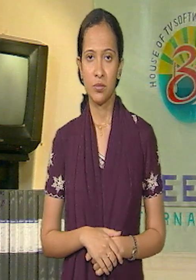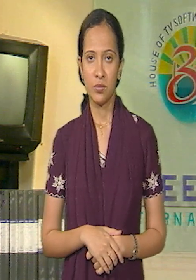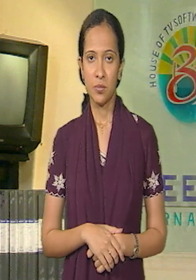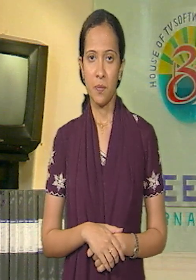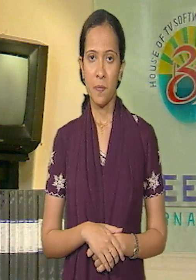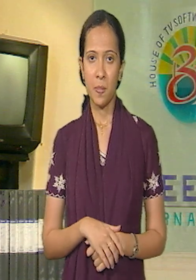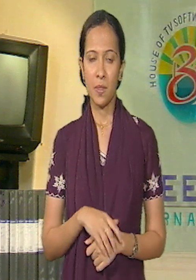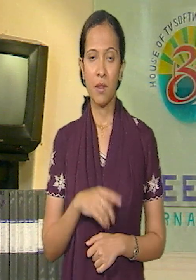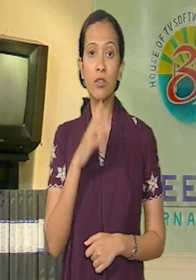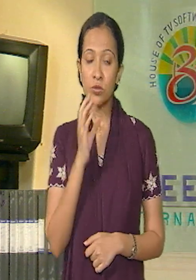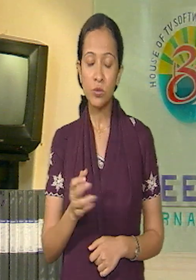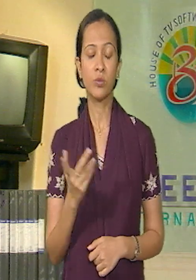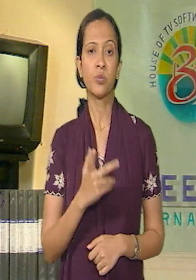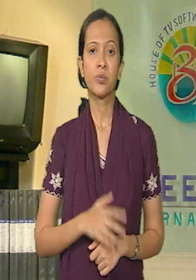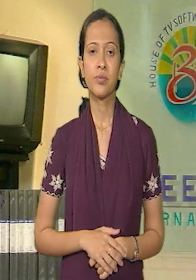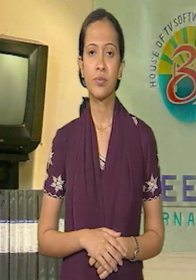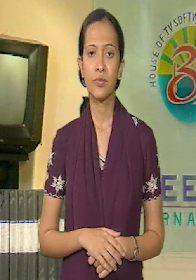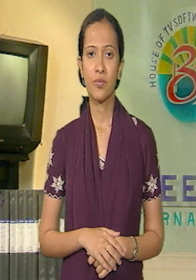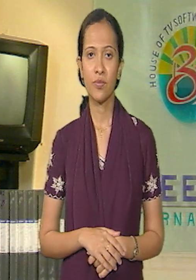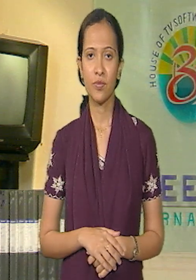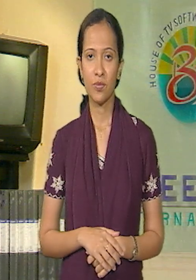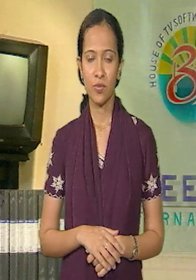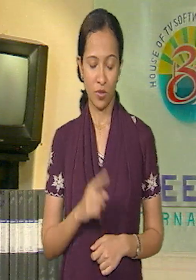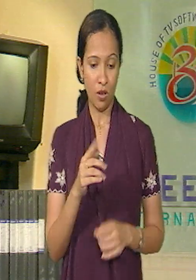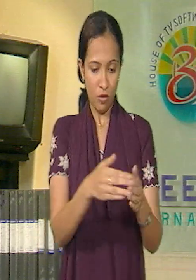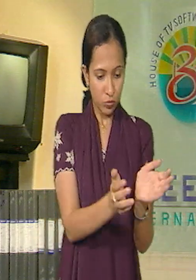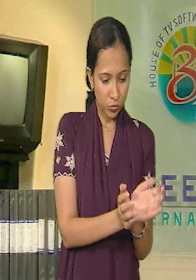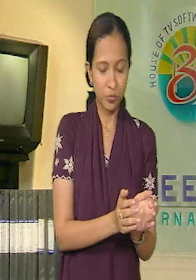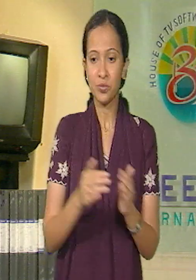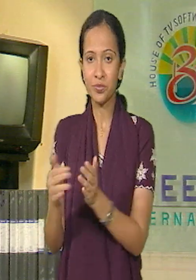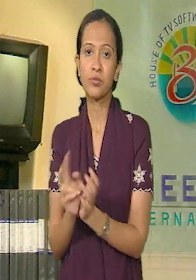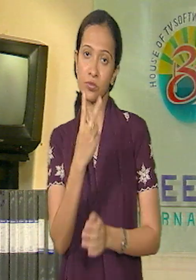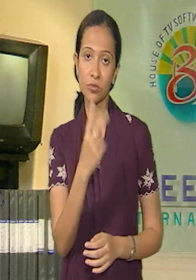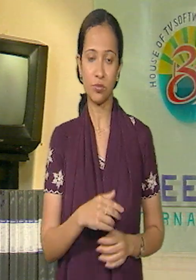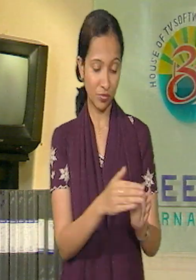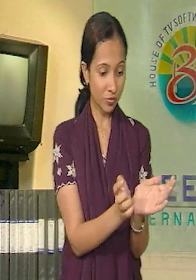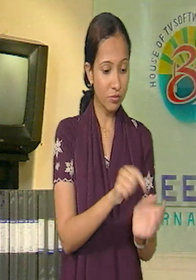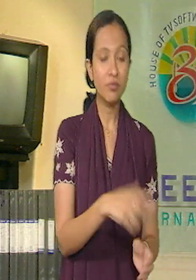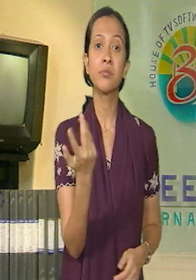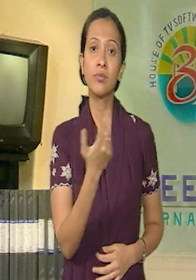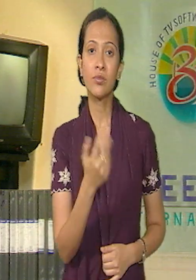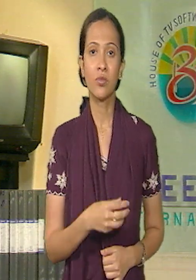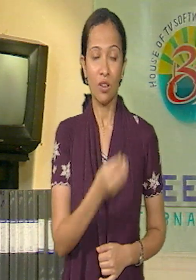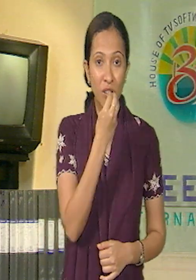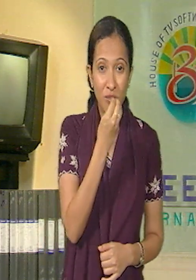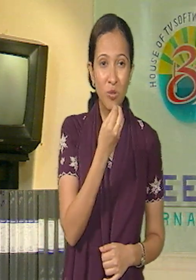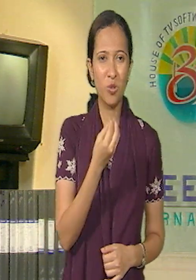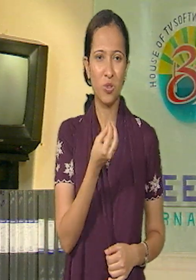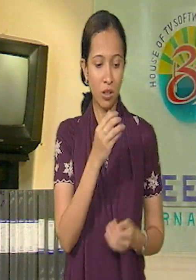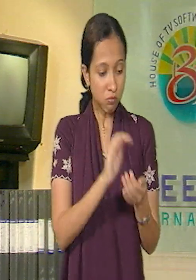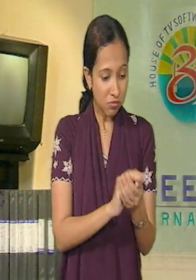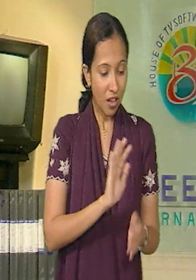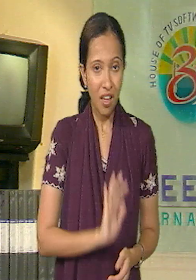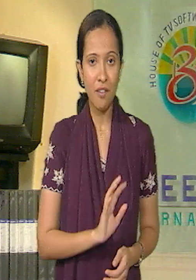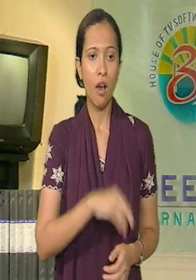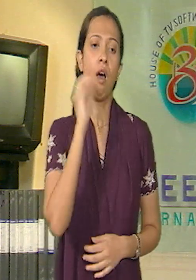ये बहुत ही कड़वी सच्चाई है दोस्तों कि एक ओर तो कुछ लोग अन्न को, उस बचे हुए अन्न